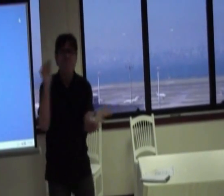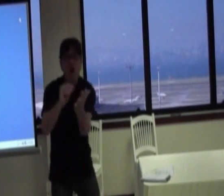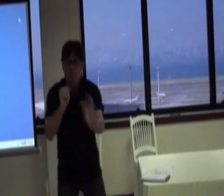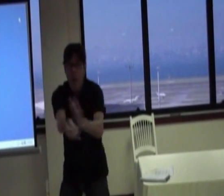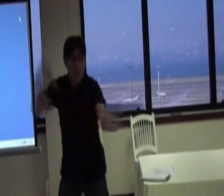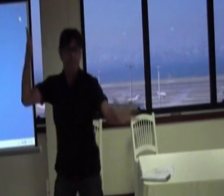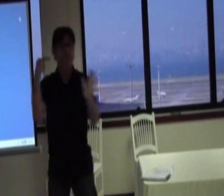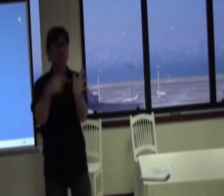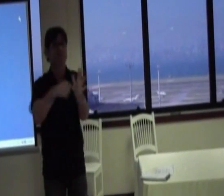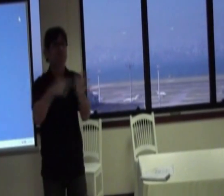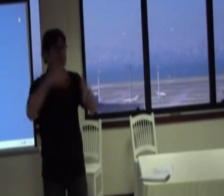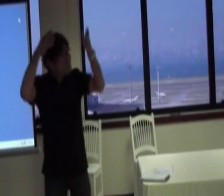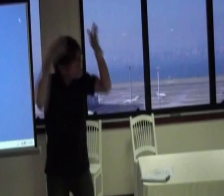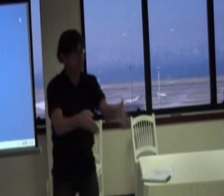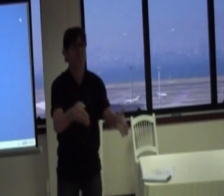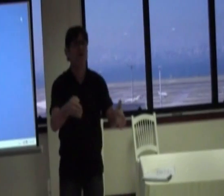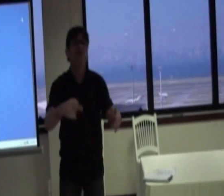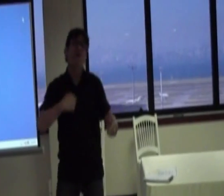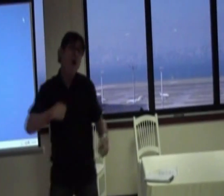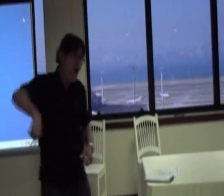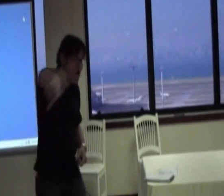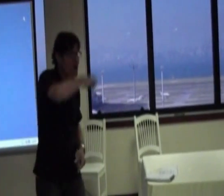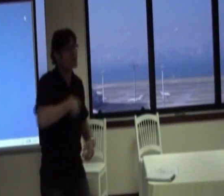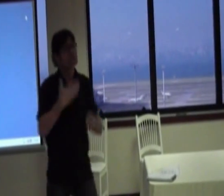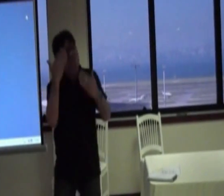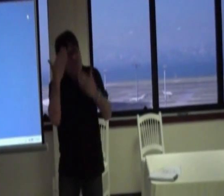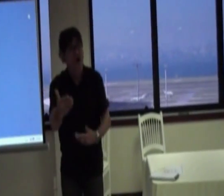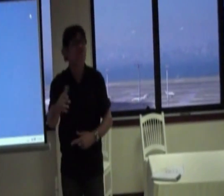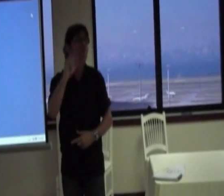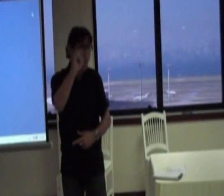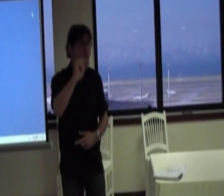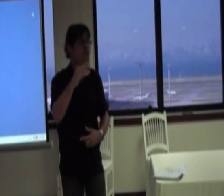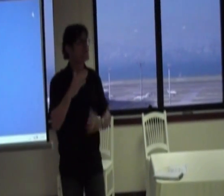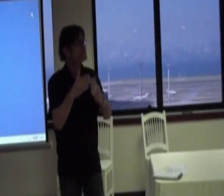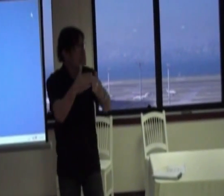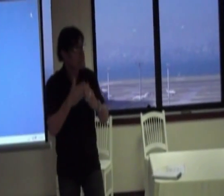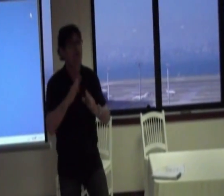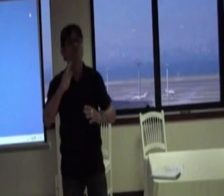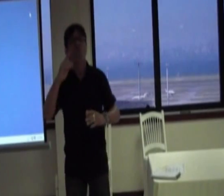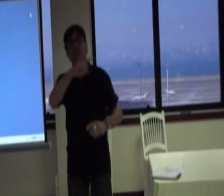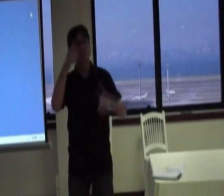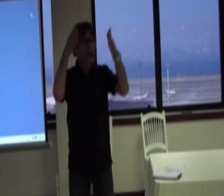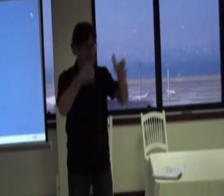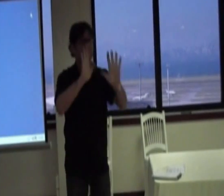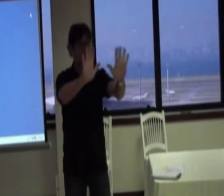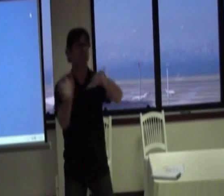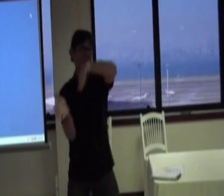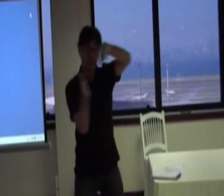colocar num ambiente que não seja natural, apenas num tratamento audiológico. Como pode ser? Eu gostaria de estar acontecendo nesse momento e pedir, por